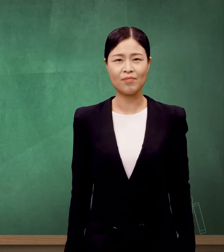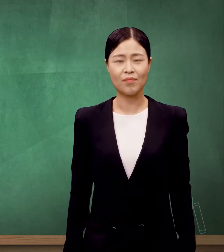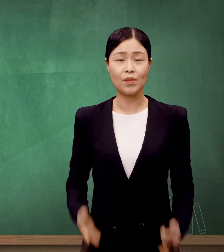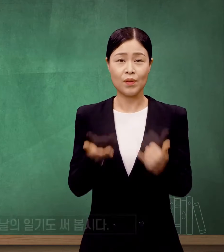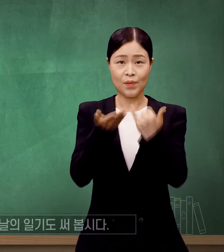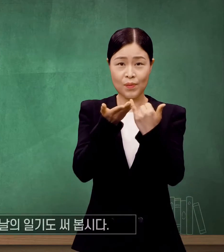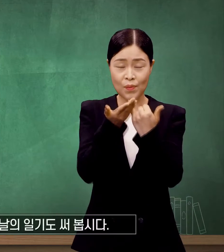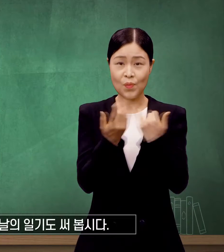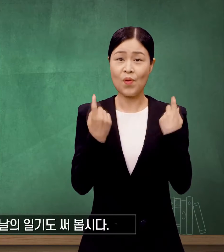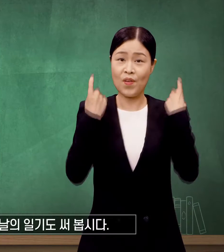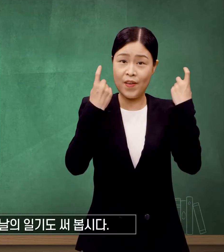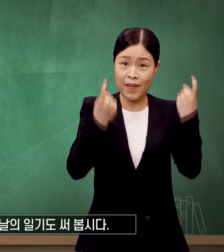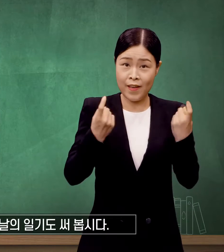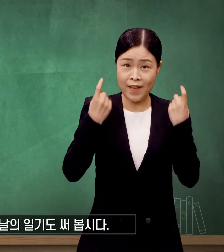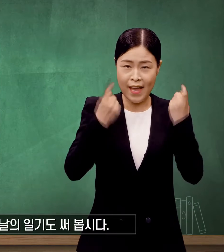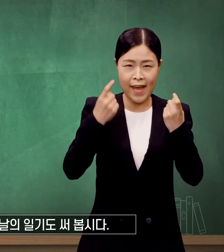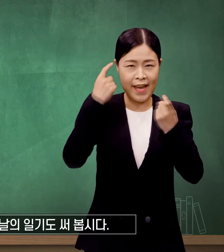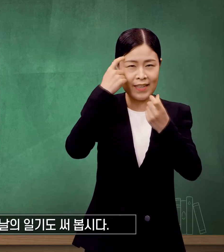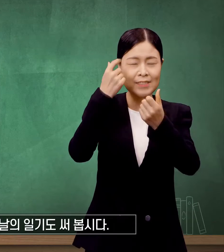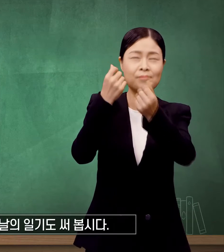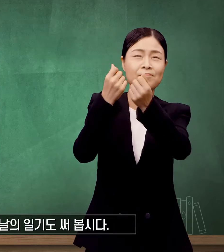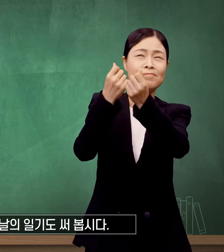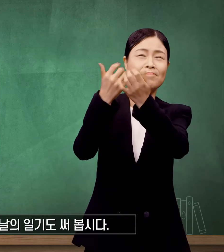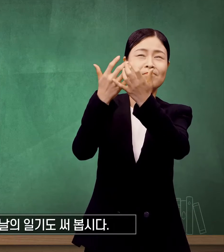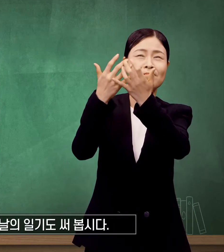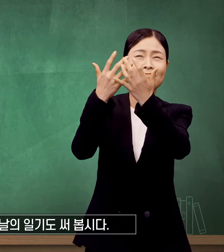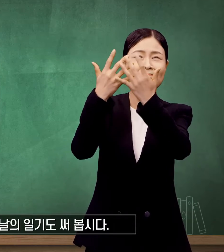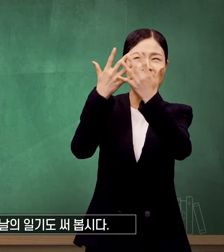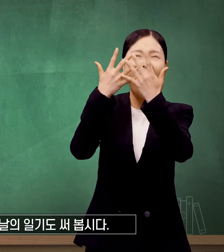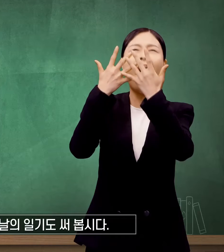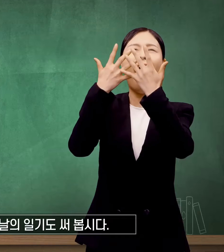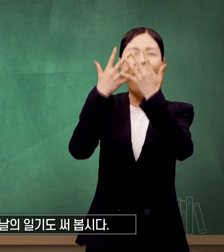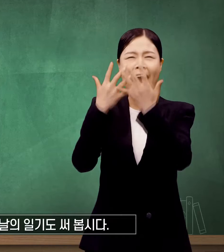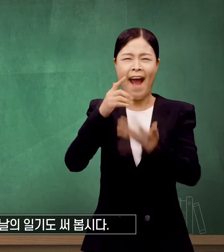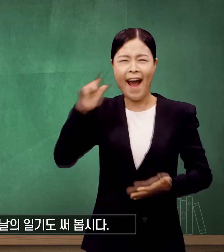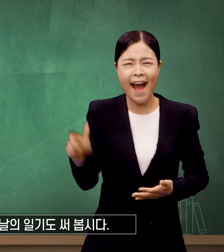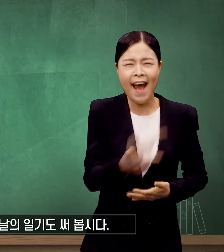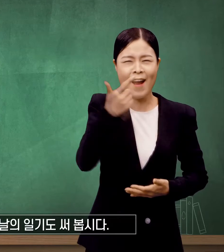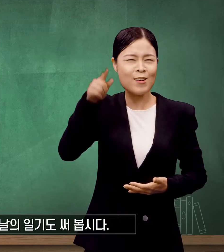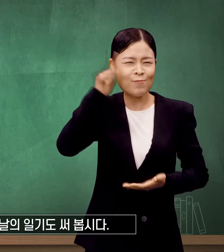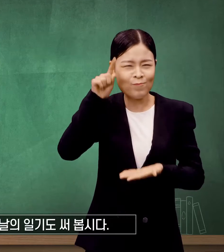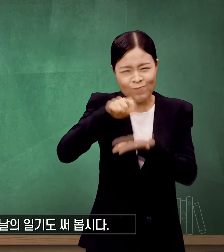독도 여행을 상상하며 그날의 일기도 써봅시다